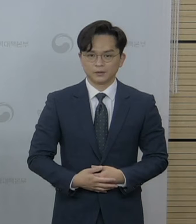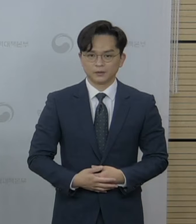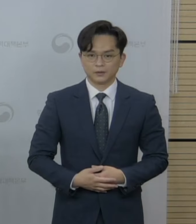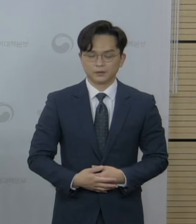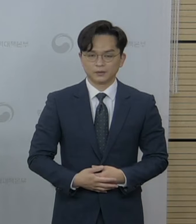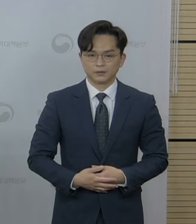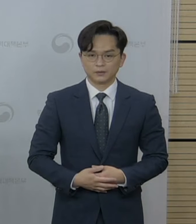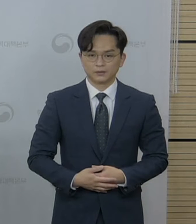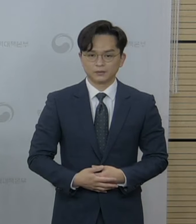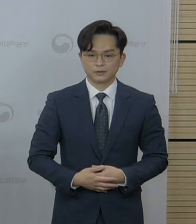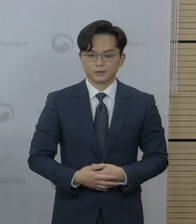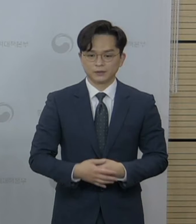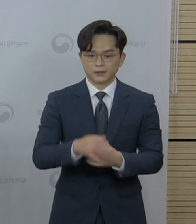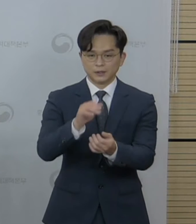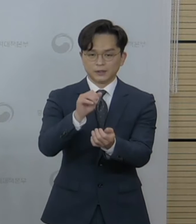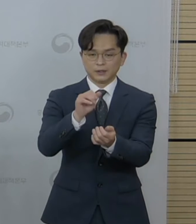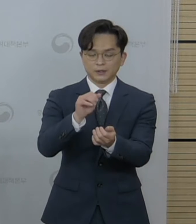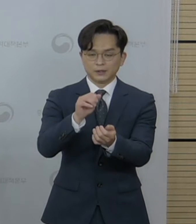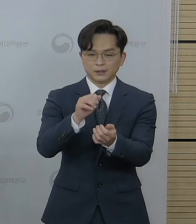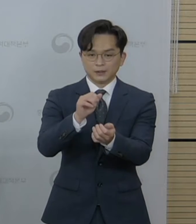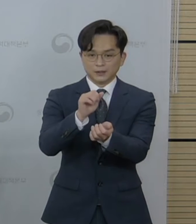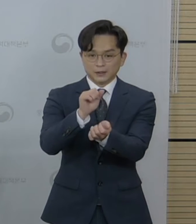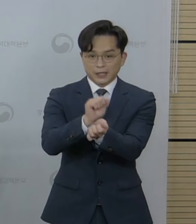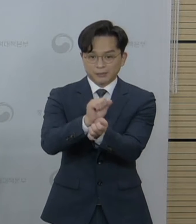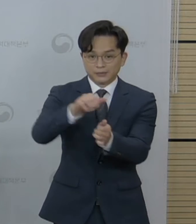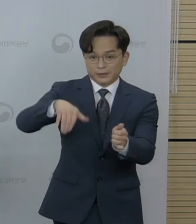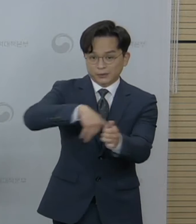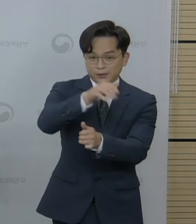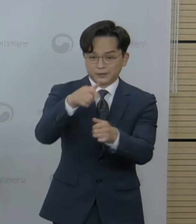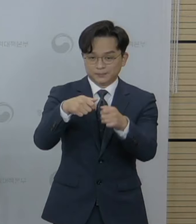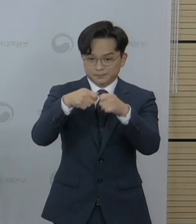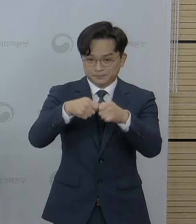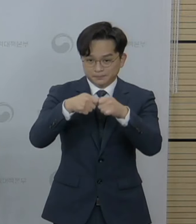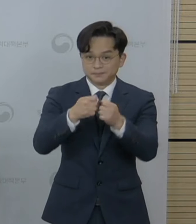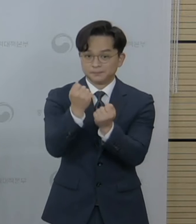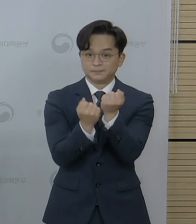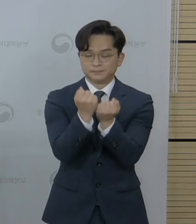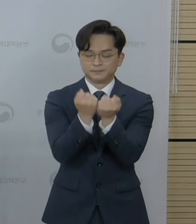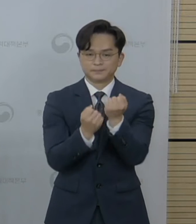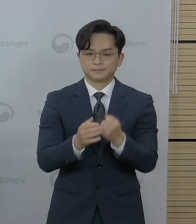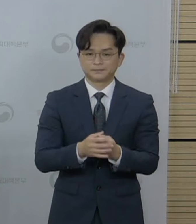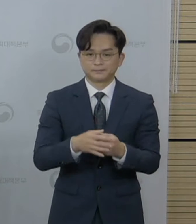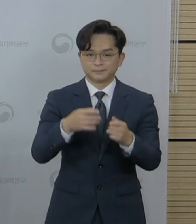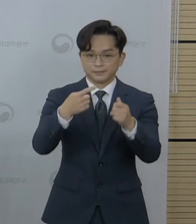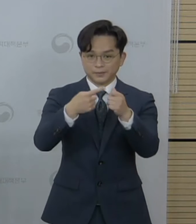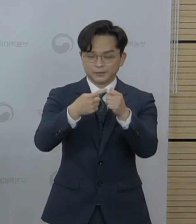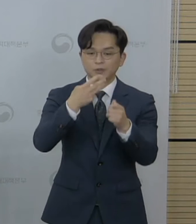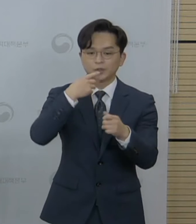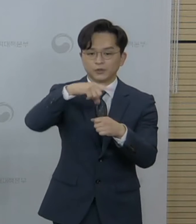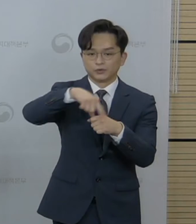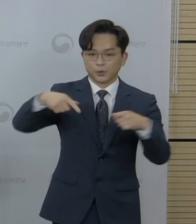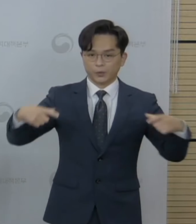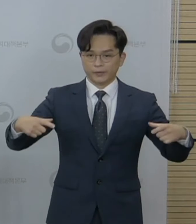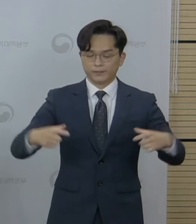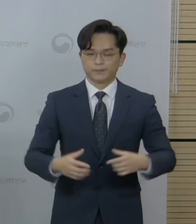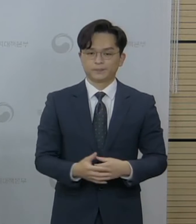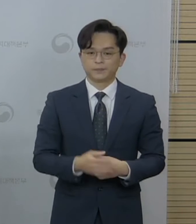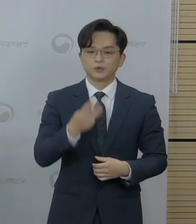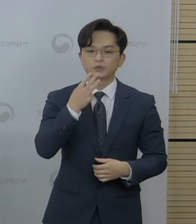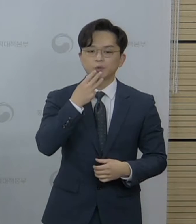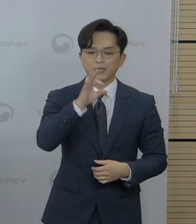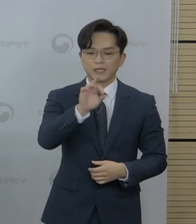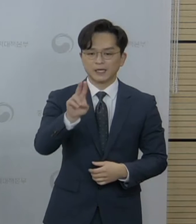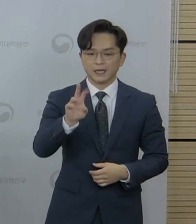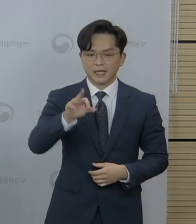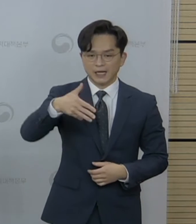전일 국내 주요 발생 현황에 대해서 설명드리도록 하겠습니다. 먼저 수도권입니다. 서울